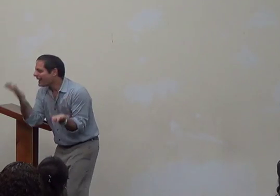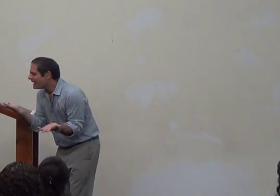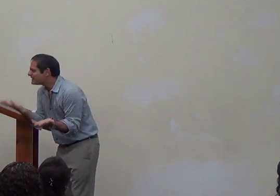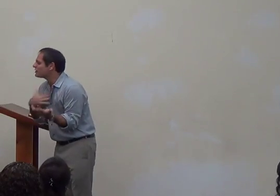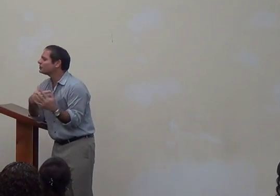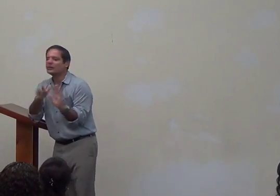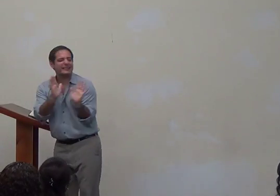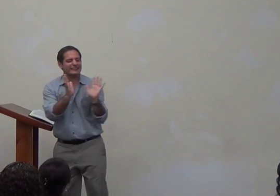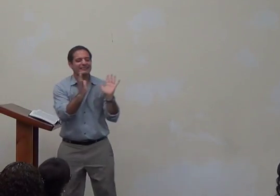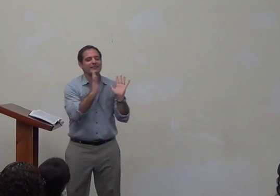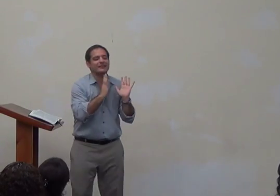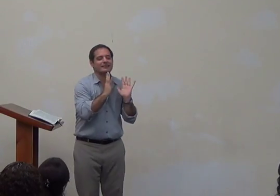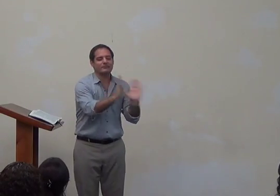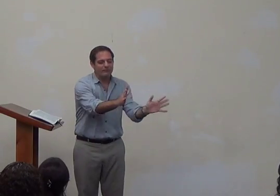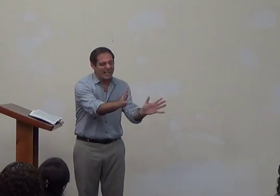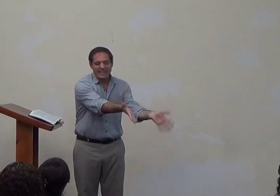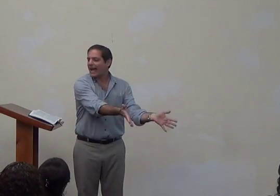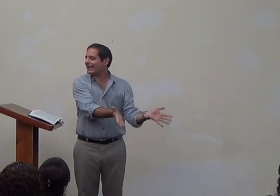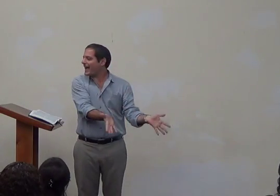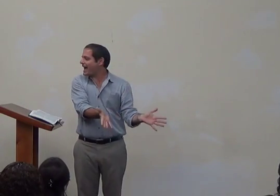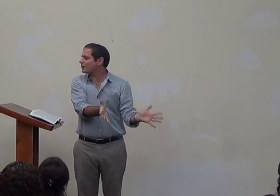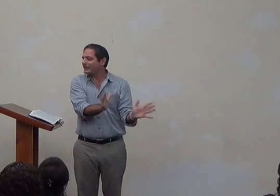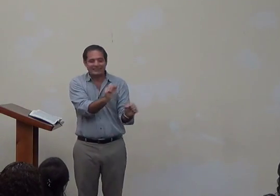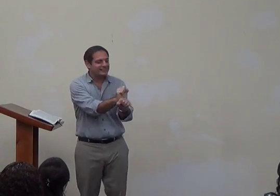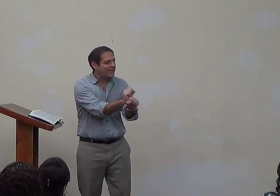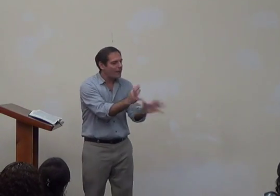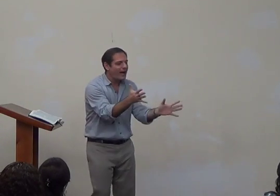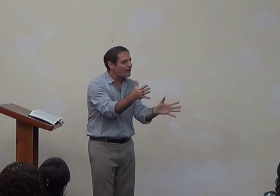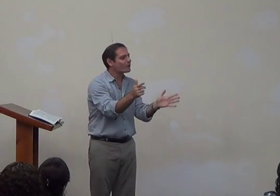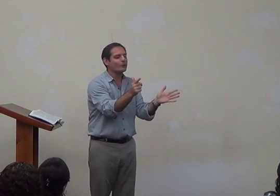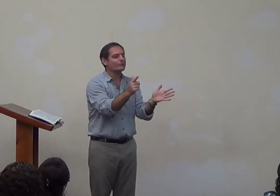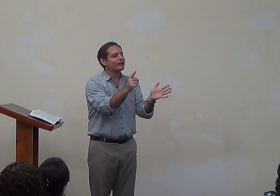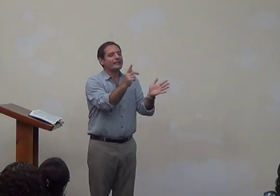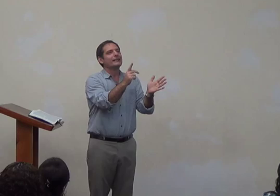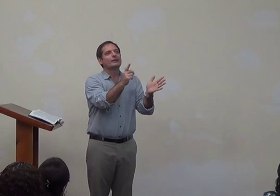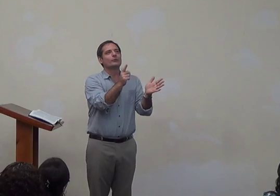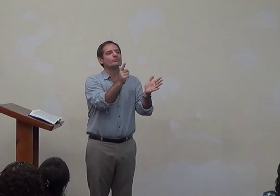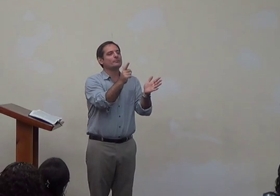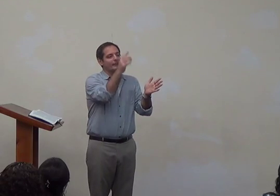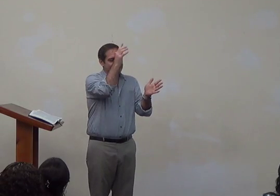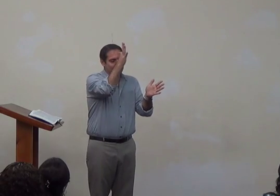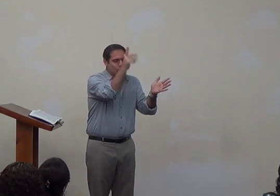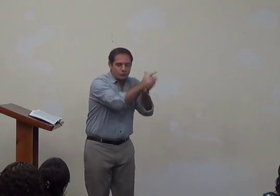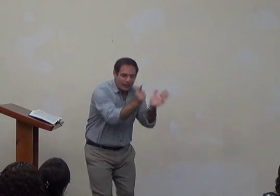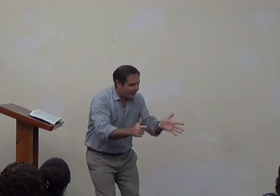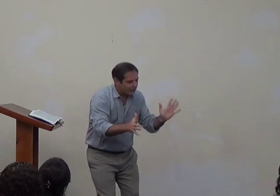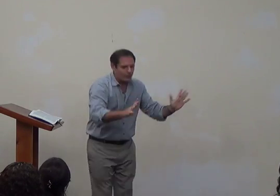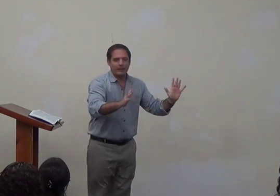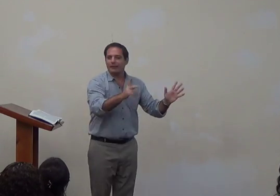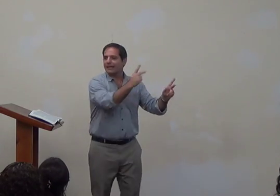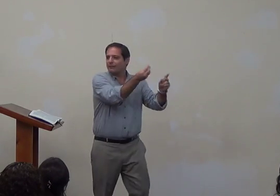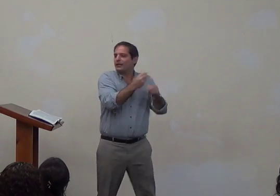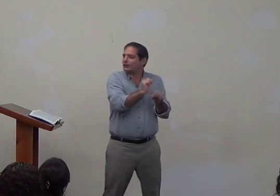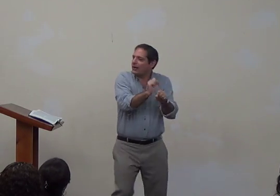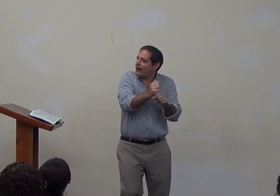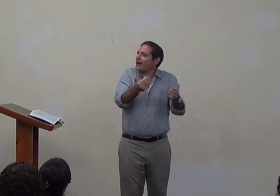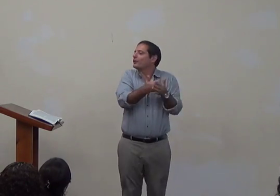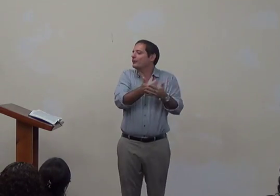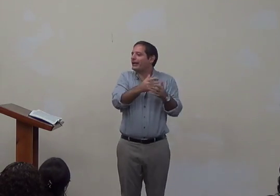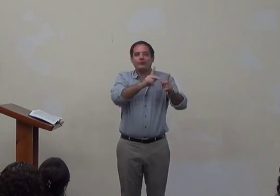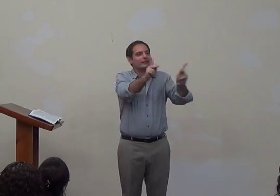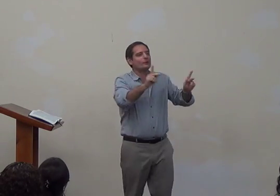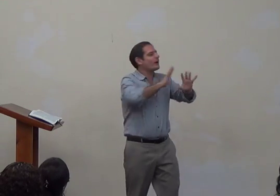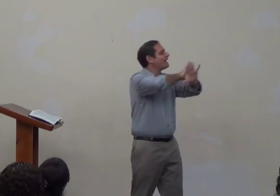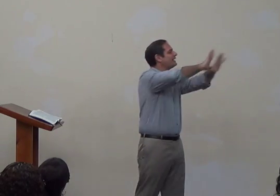¿Por qué? Si yo estoy bien acá con este trabajo, con mi suero que me dio